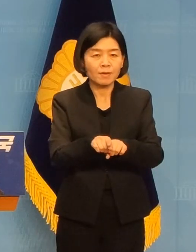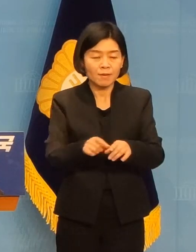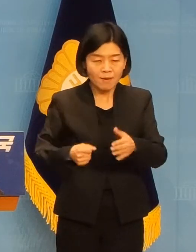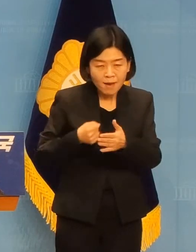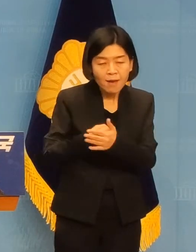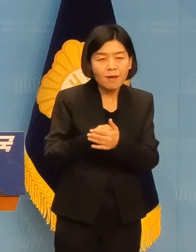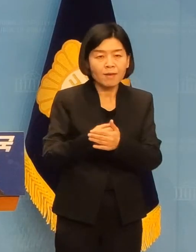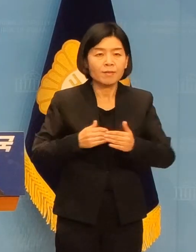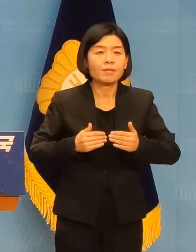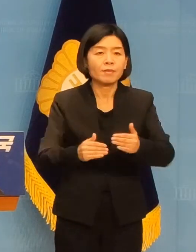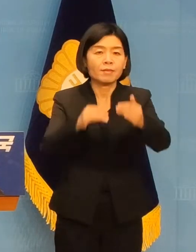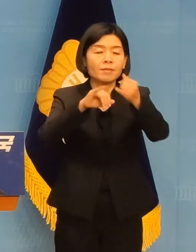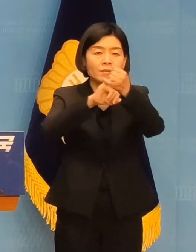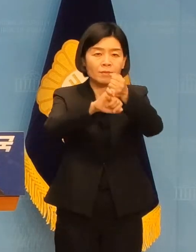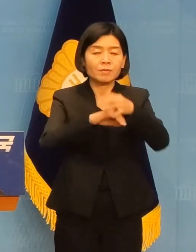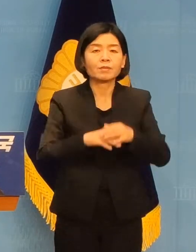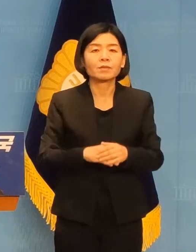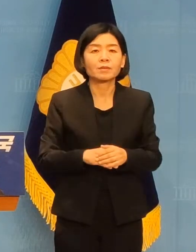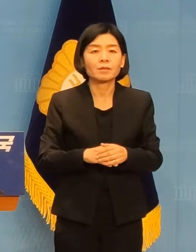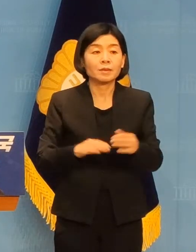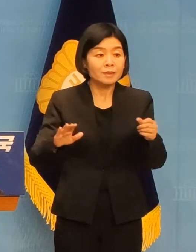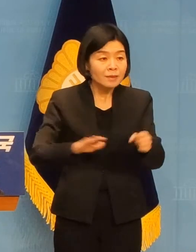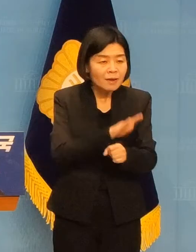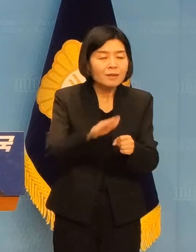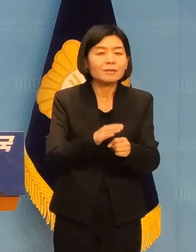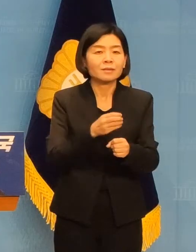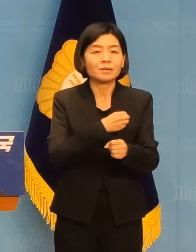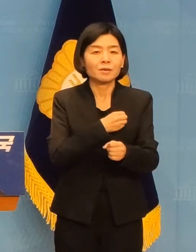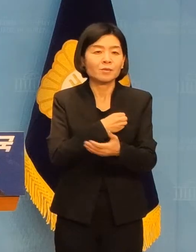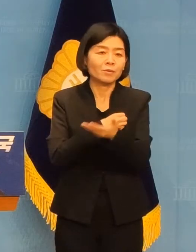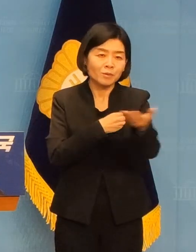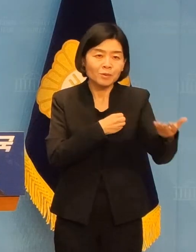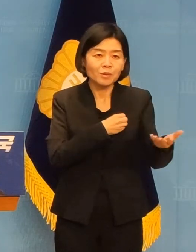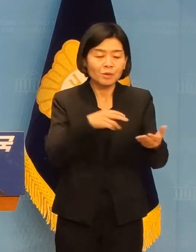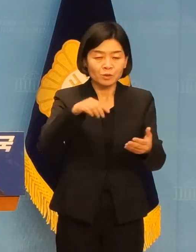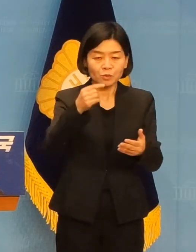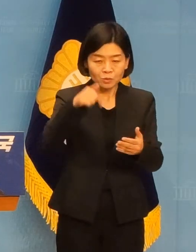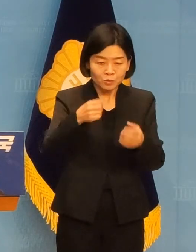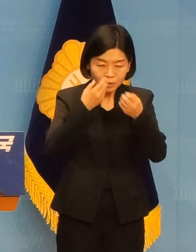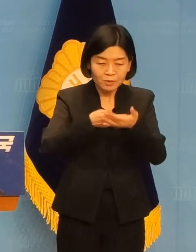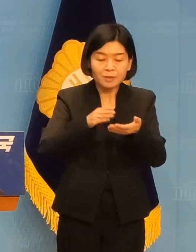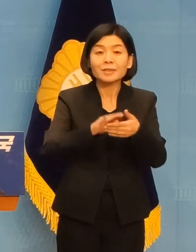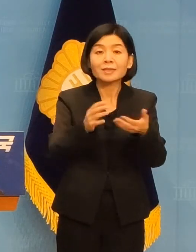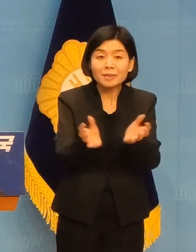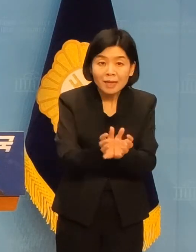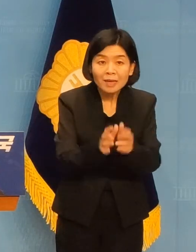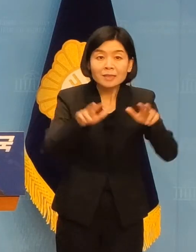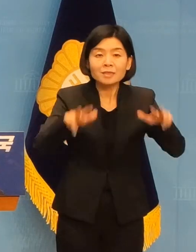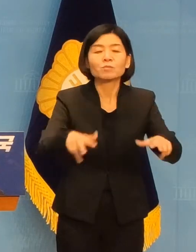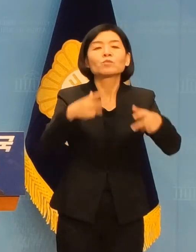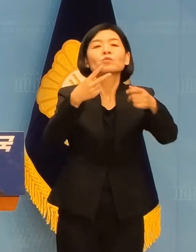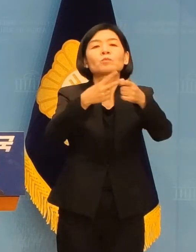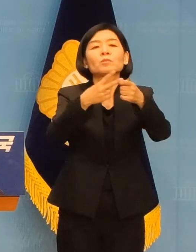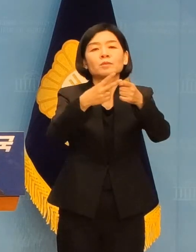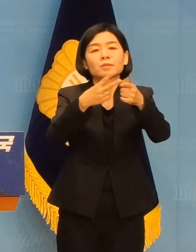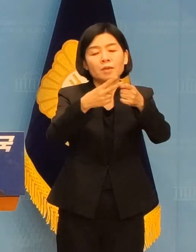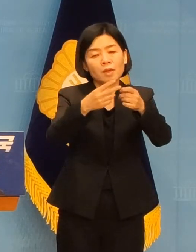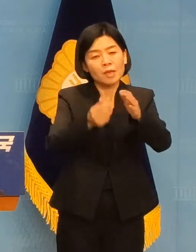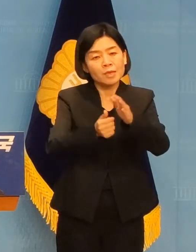나아가겠습니다. 사랑하는 당원 동지 여러분, 조국 혁신당은 지금 두 번째 봄을 준비하고